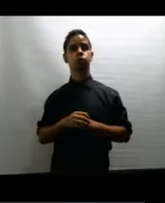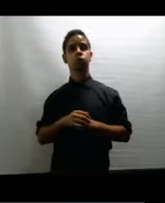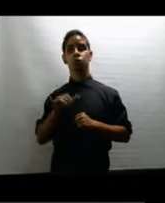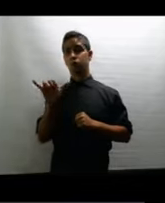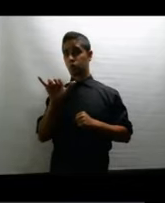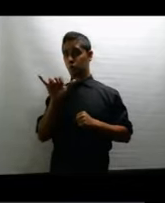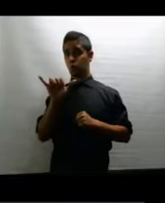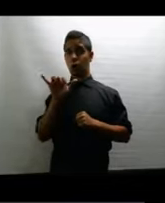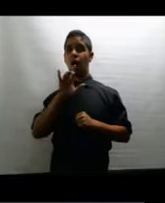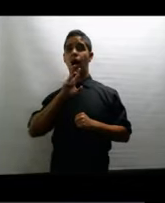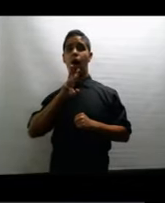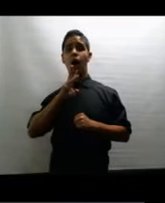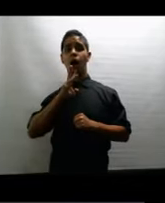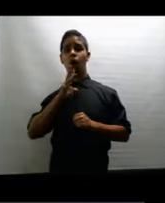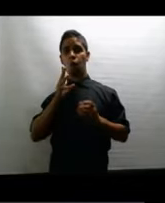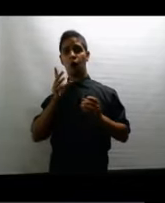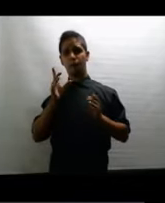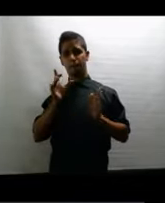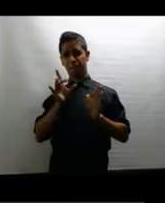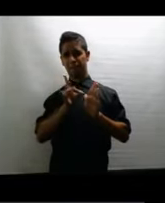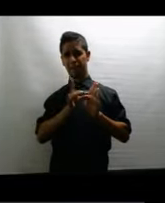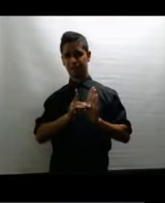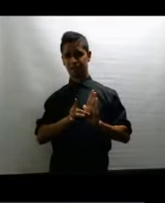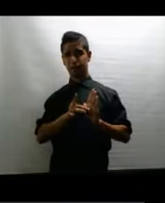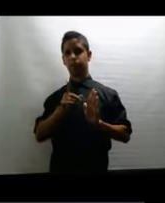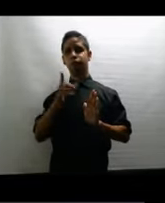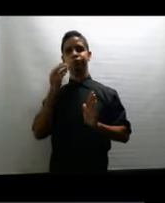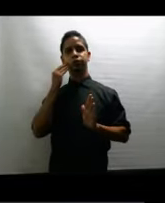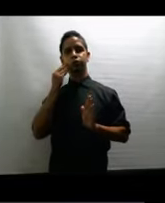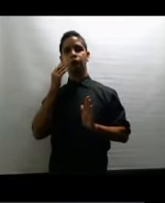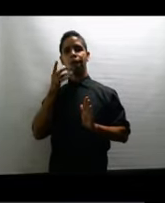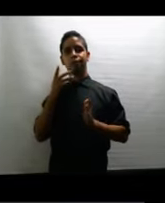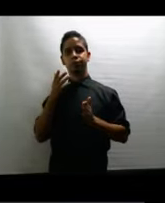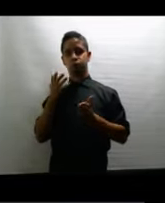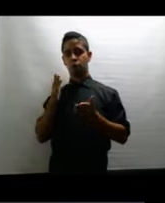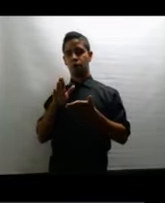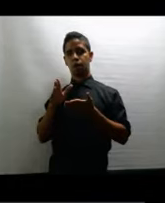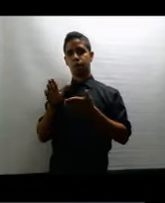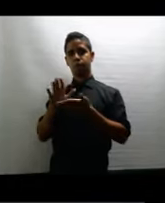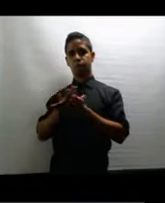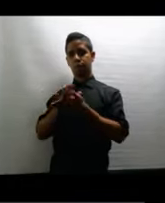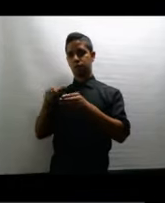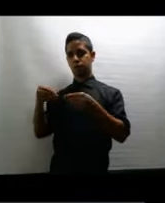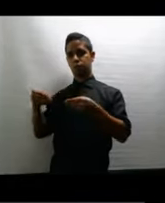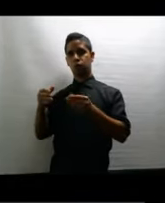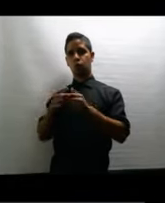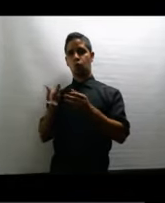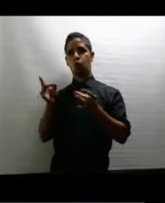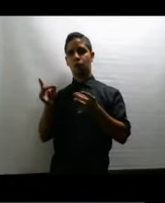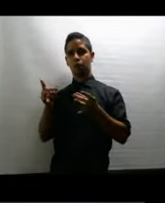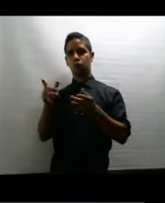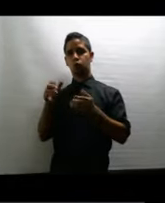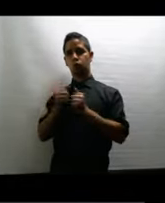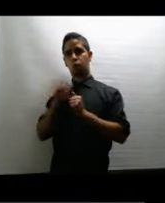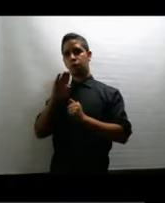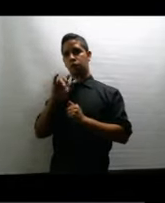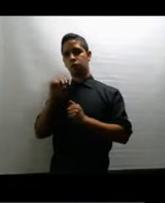agua en los pisos de madera se pueden quitar con una esponja humedecida en una solución de bicarbonato de soda disuelto en agua.